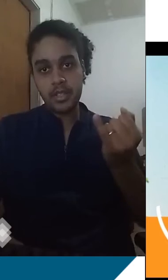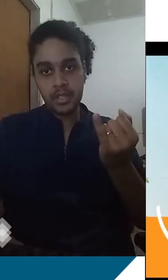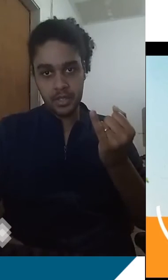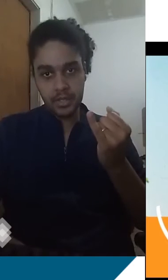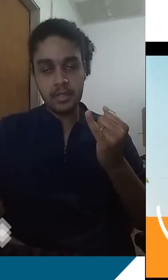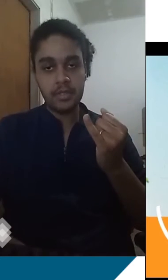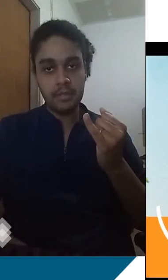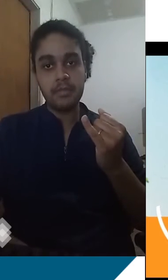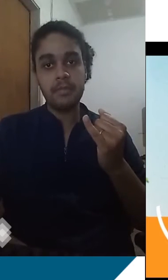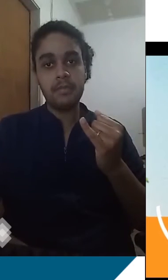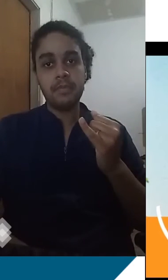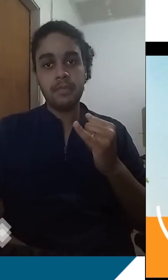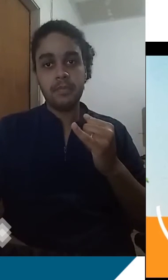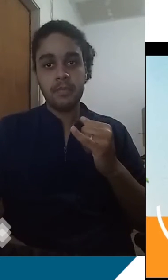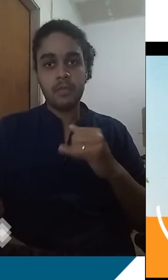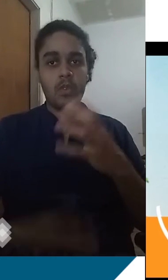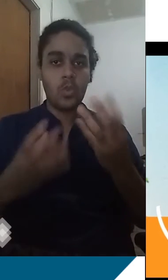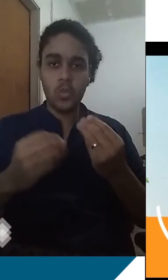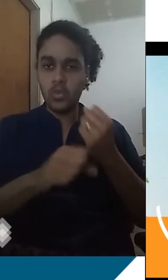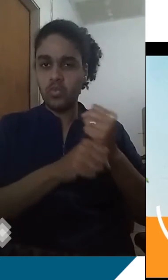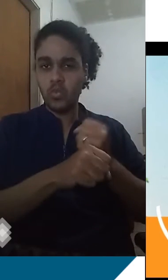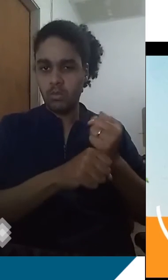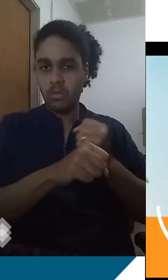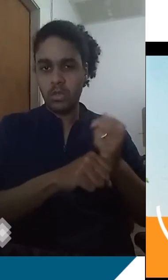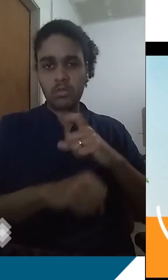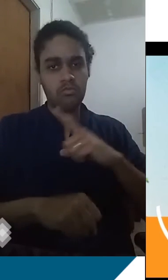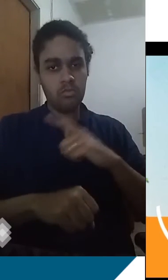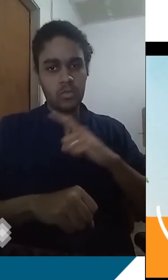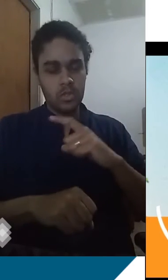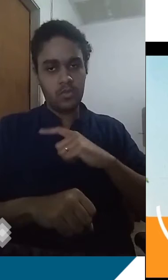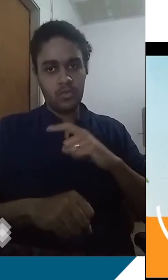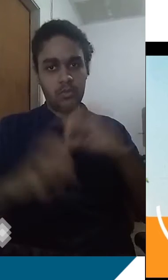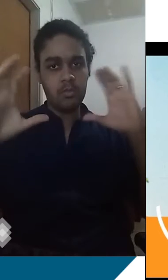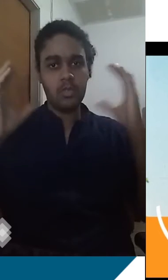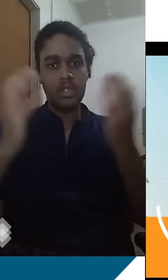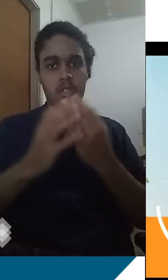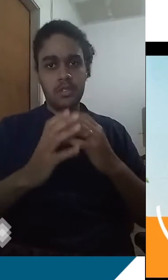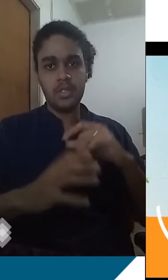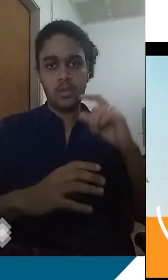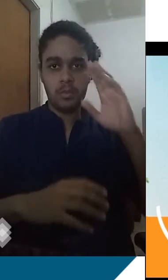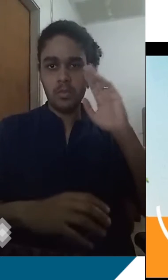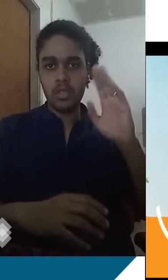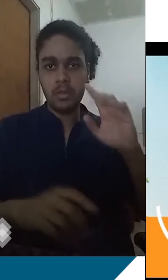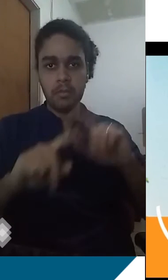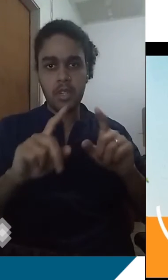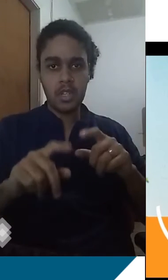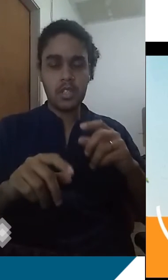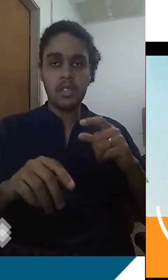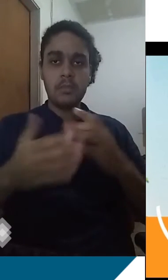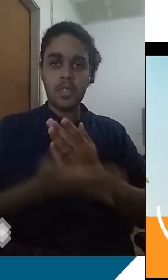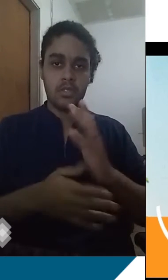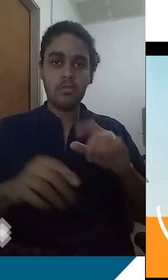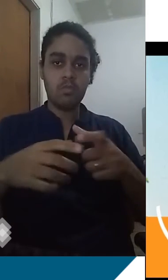a UERJ, a Universidade Estadual do Rio de Janeiro. Por muitos anos, né, teve o campus do Maracanã como o central e